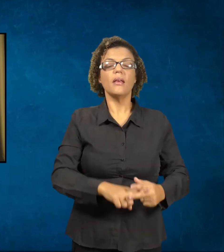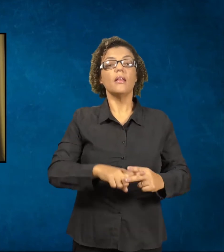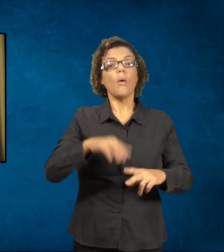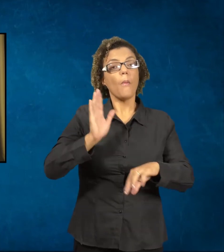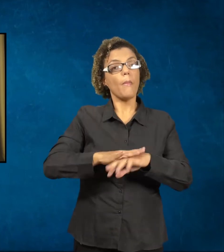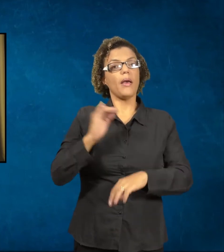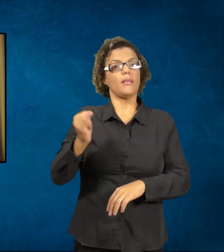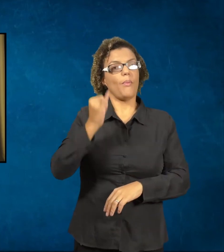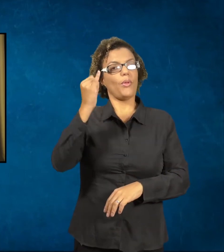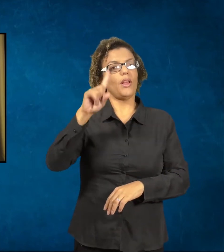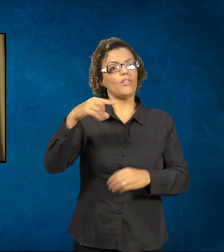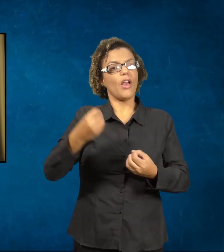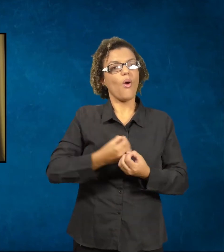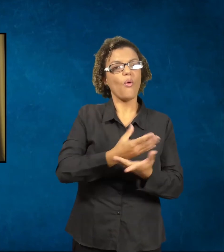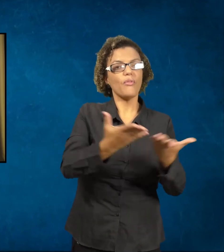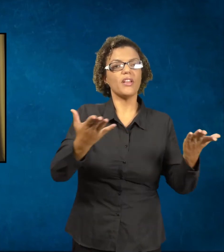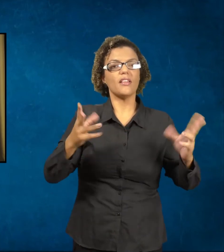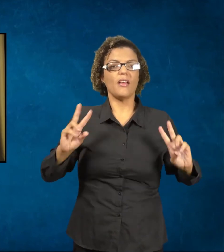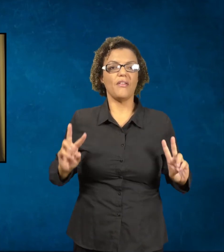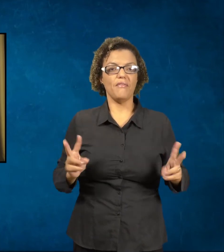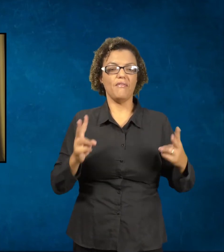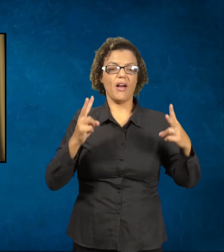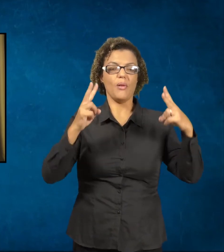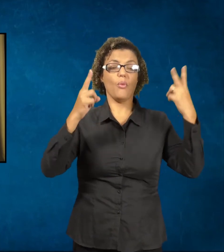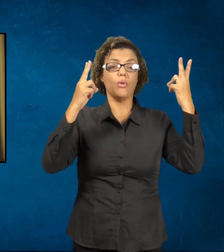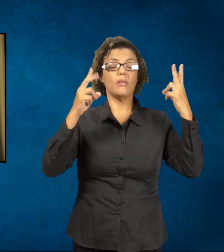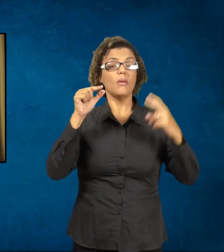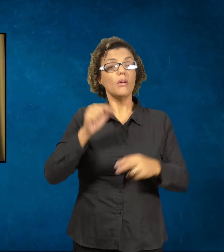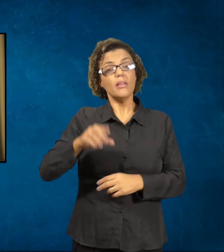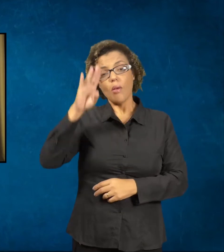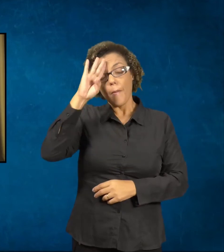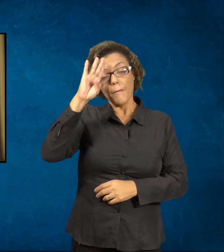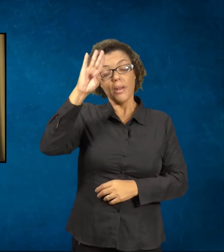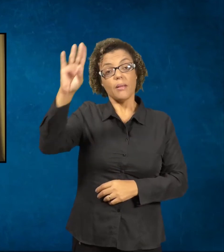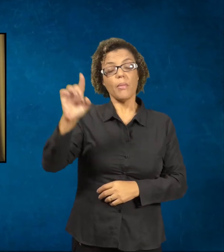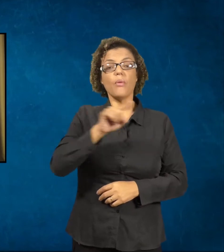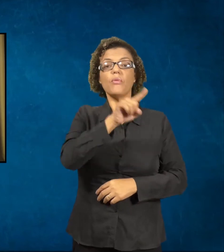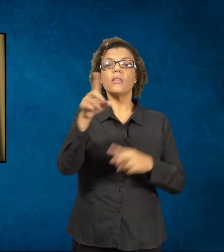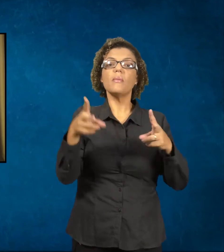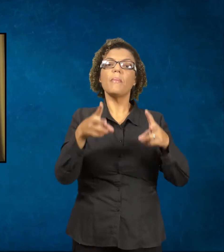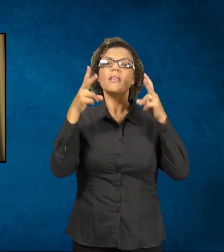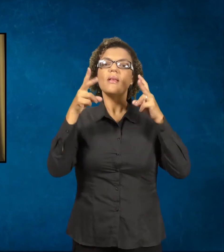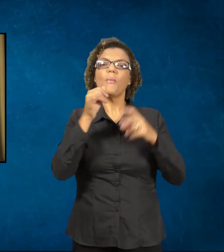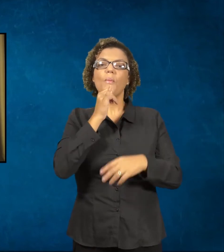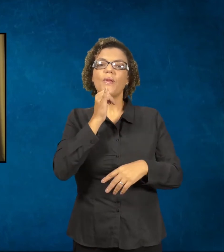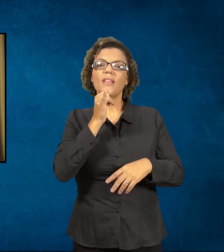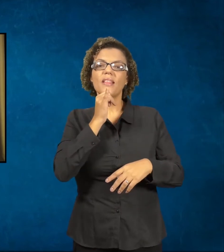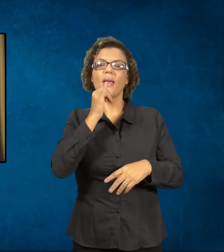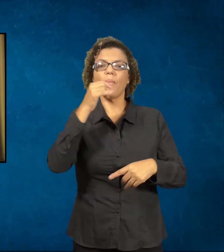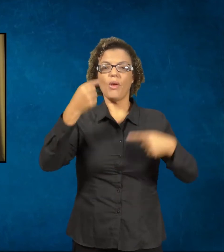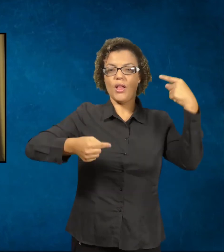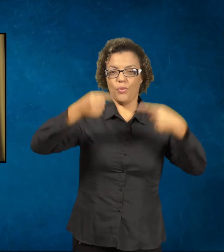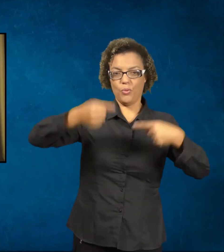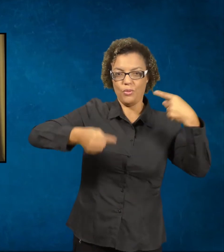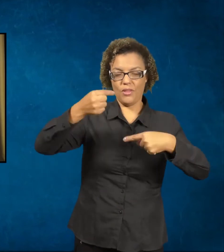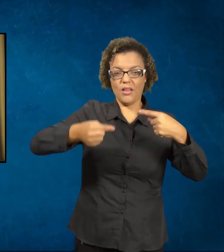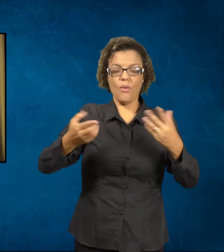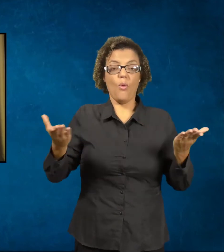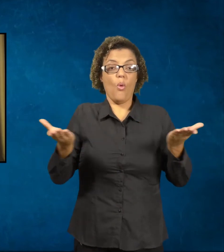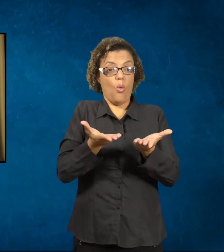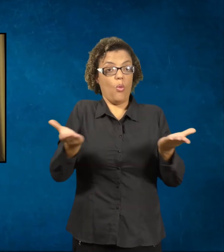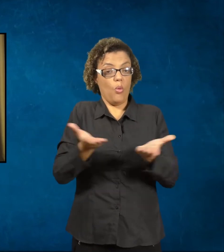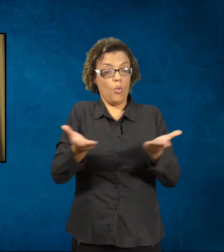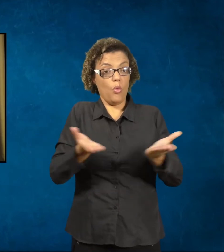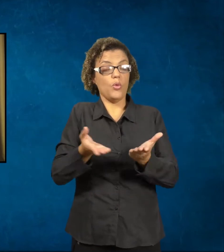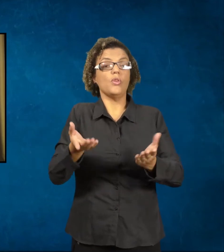Formação em valores. Então, é um elemento fundamental que vocês percebam, por exemplo, dessa discussão que temos hoje em dia.